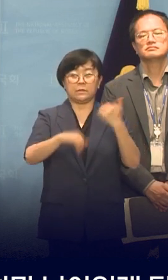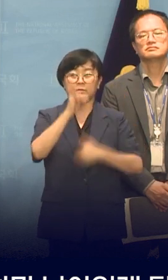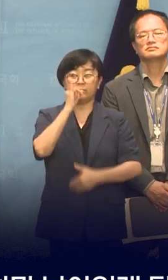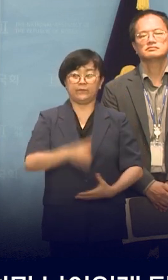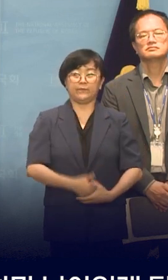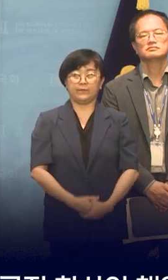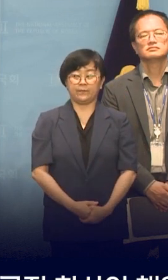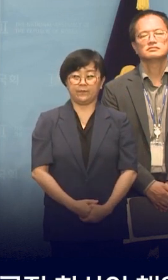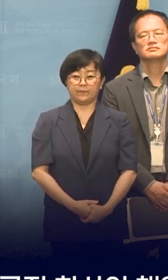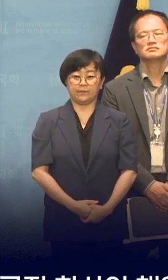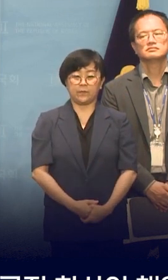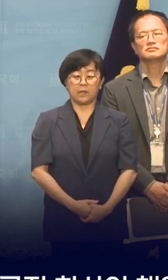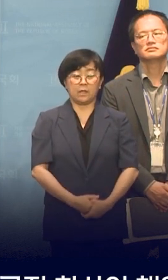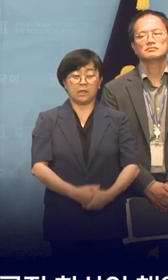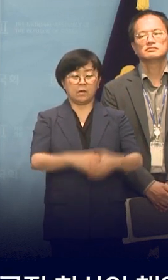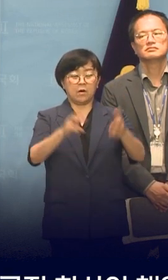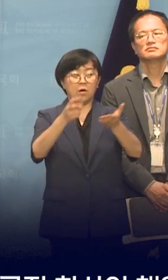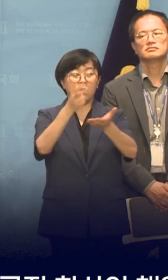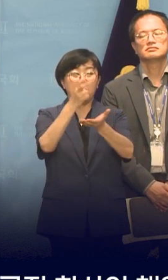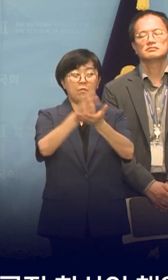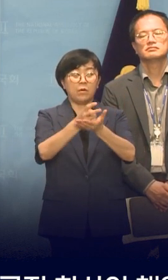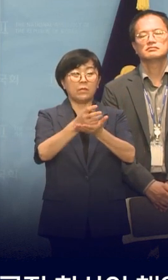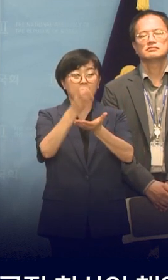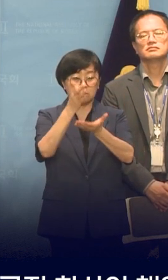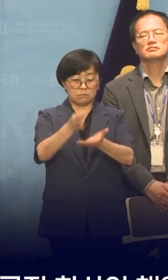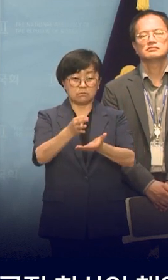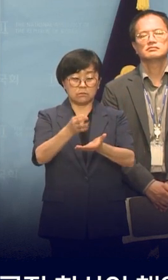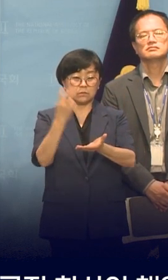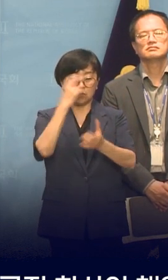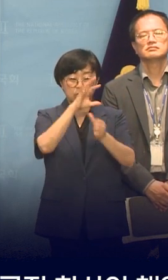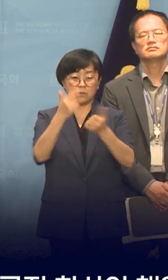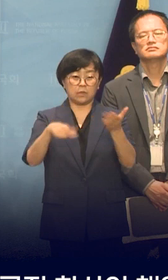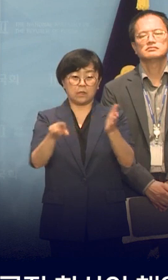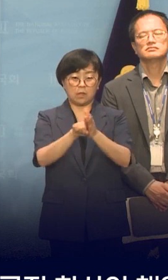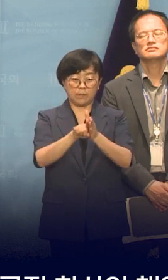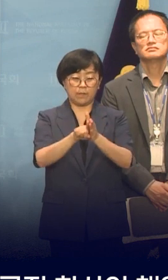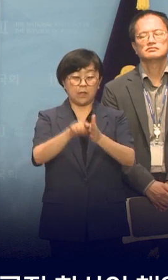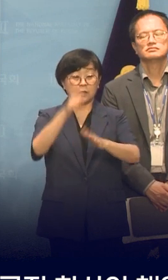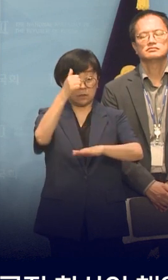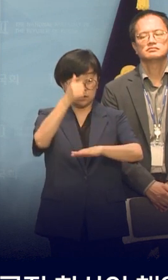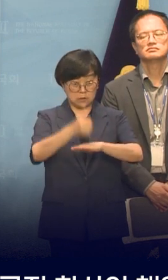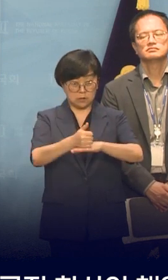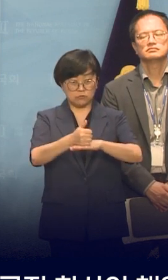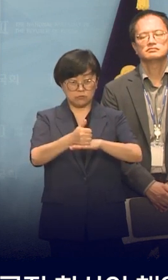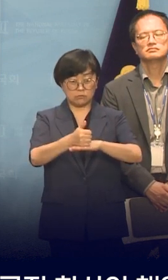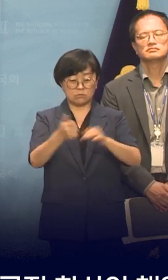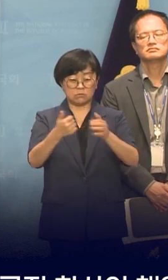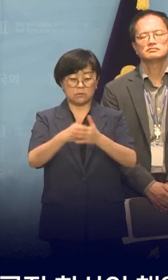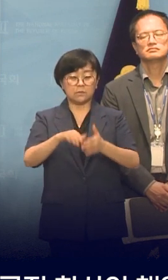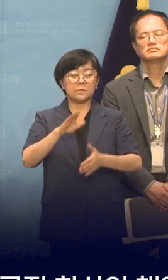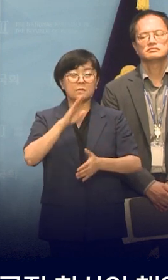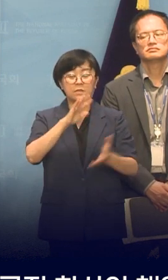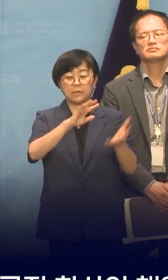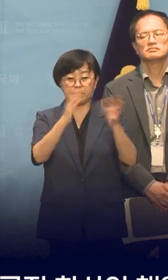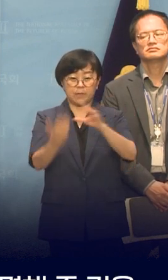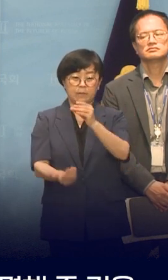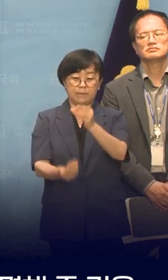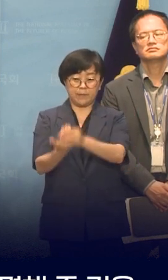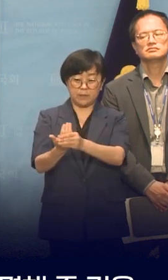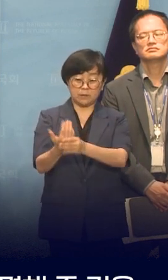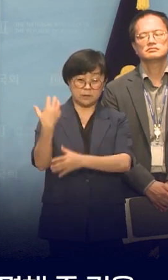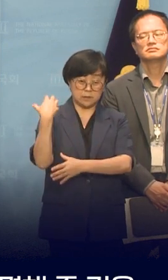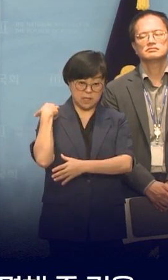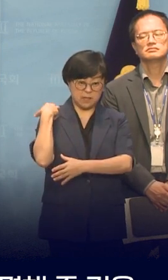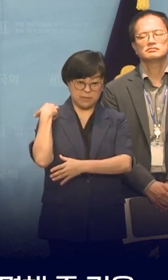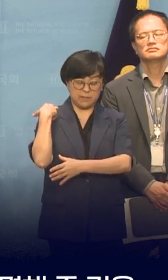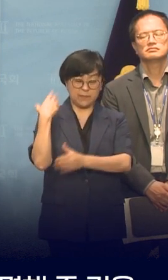됩니다 헌법의 가치를 수호하는 최후의 보루로서 비극적 참사의 책임을 물어